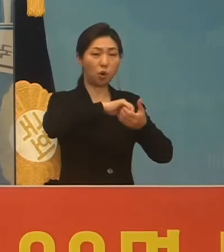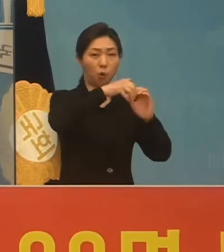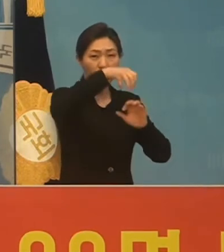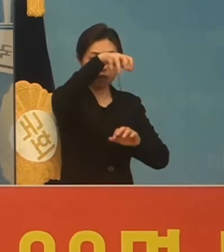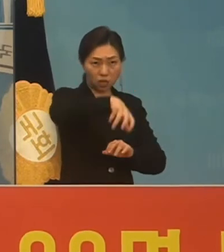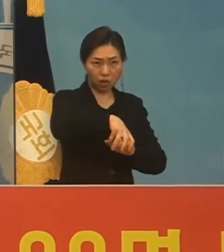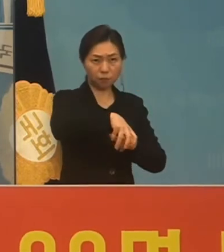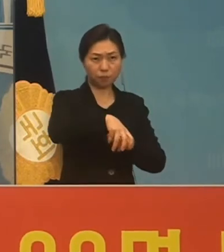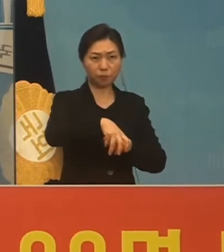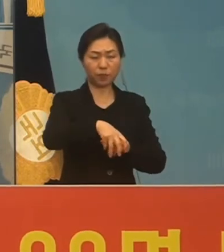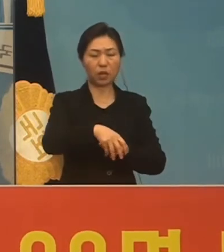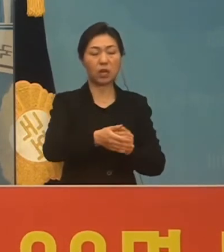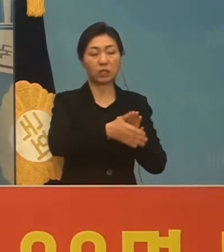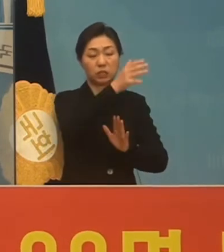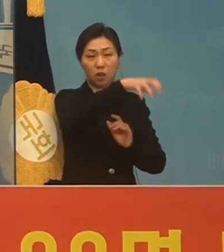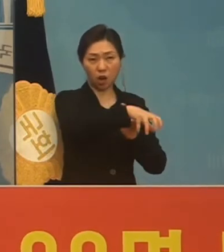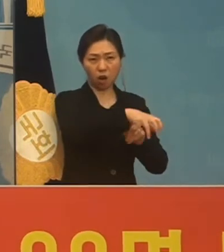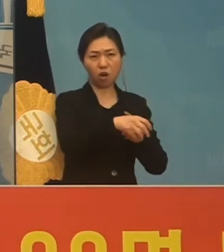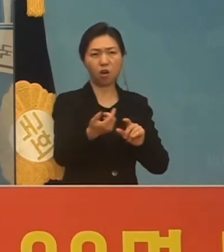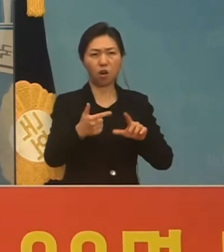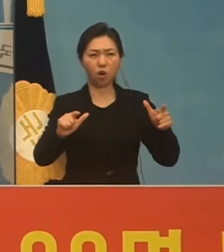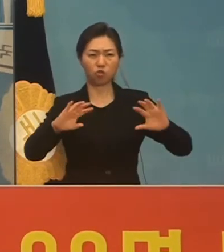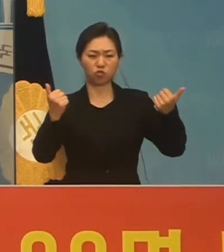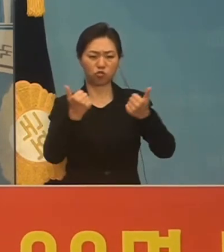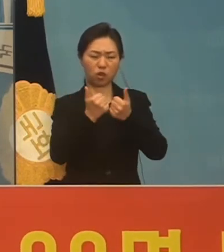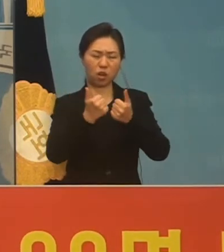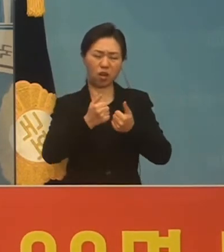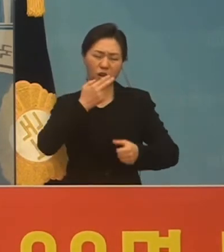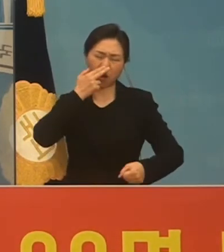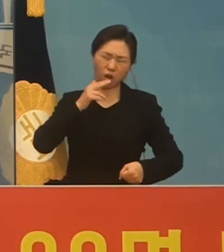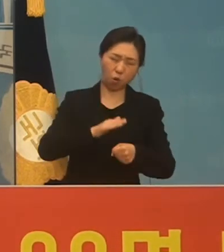앞에서, 국회에서 억울함을 호소하고 있습니다.